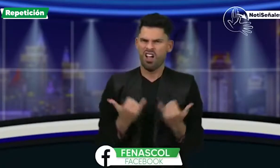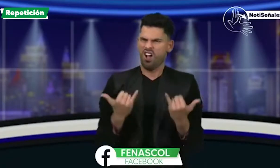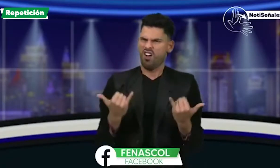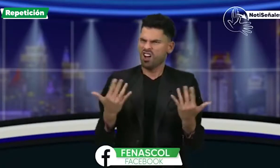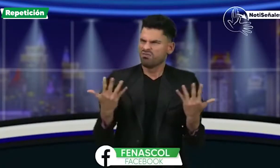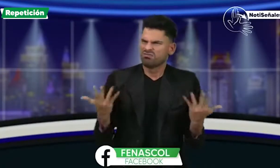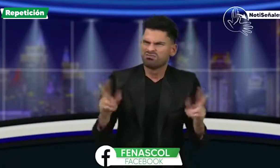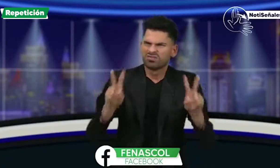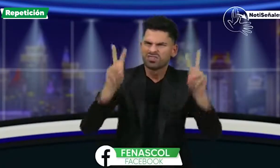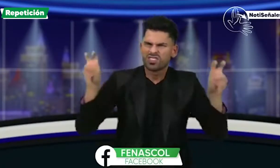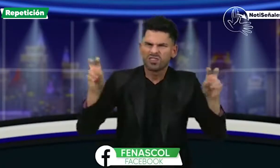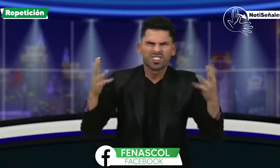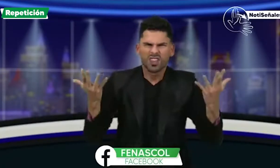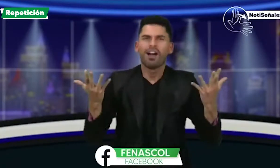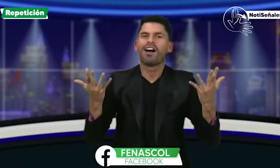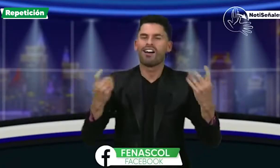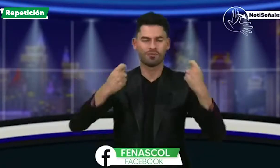Digital Fenascol